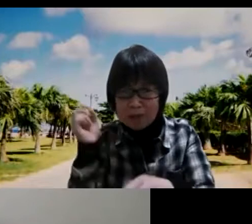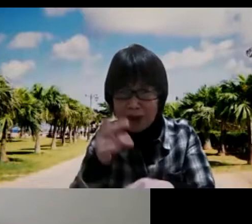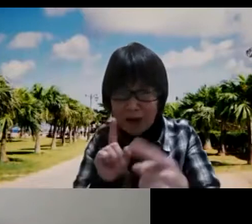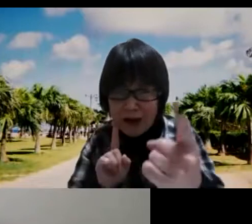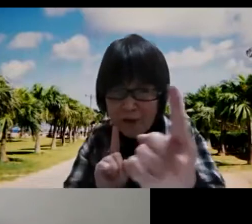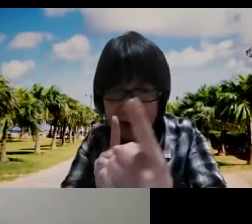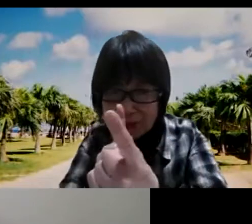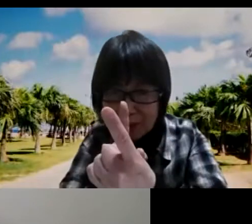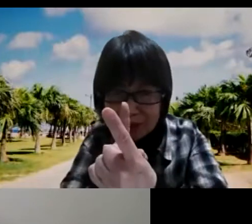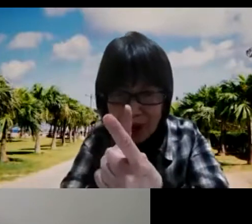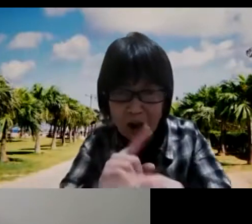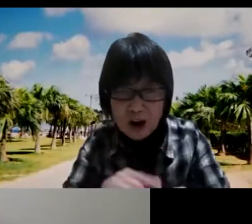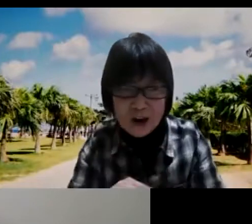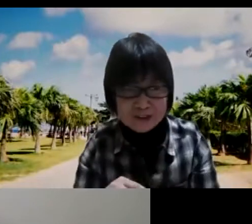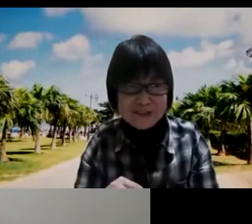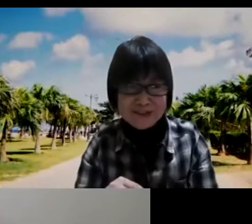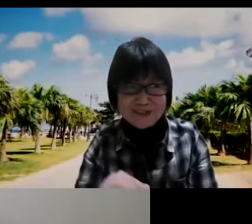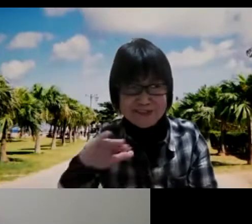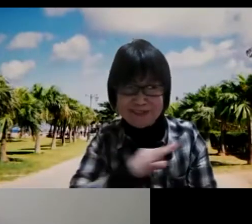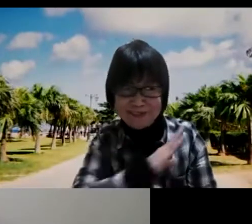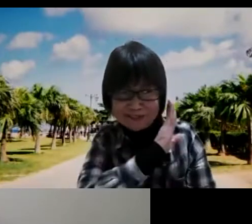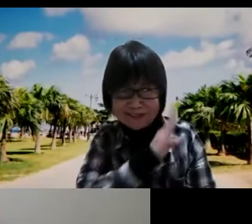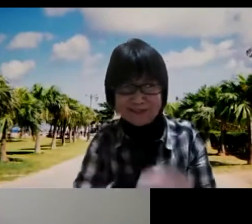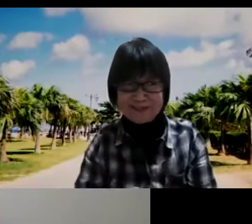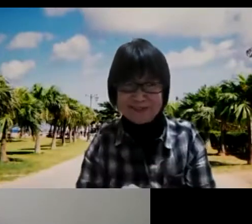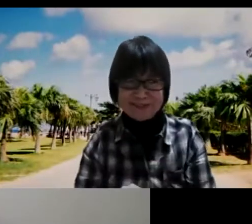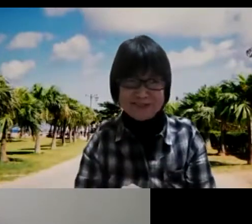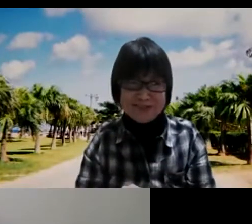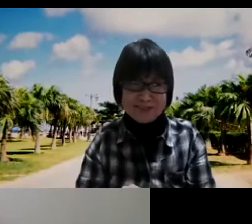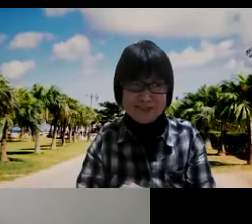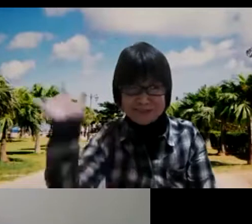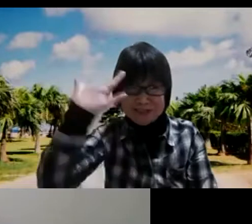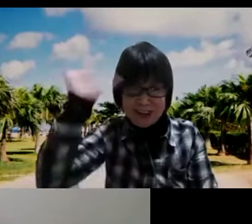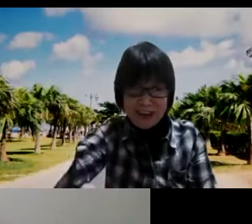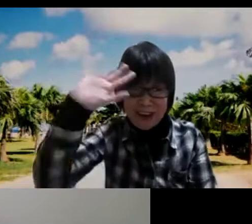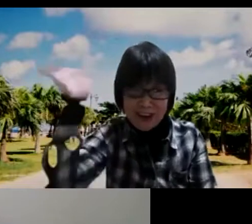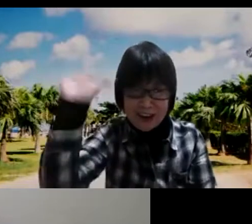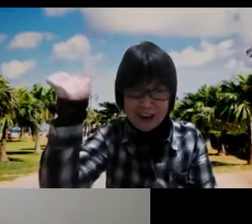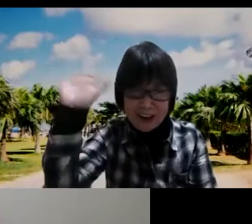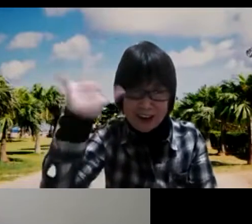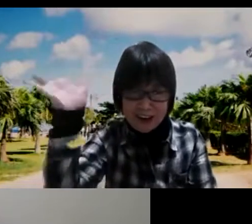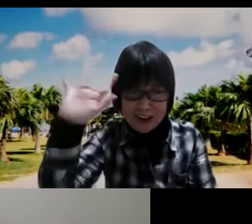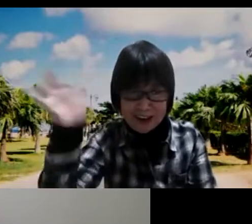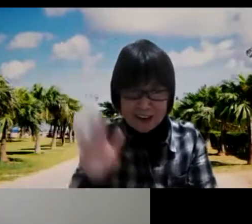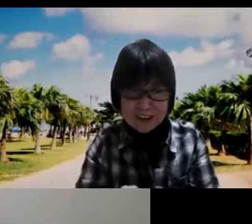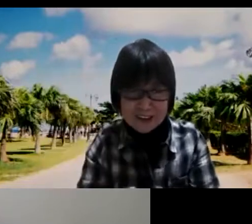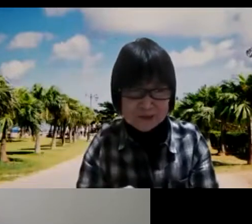またお会いしましょう。 はい、タケさんにトロロさんからお疲れ様でしたっていうふ